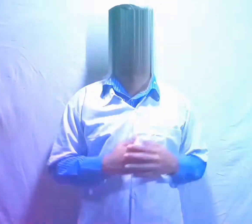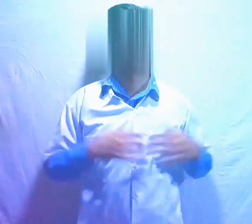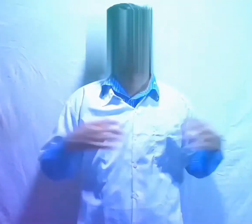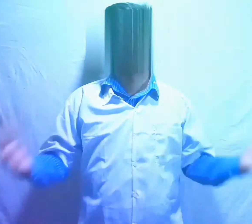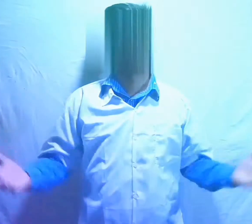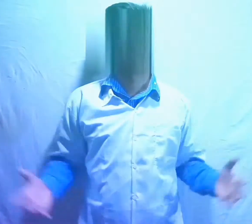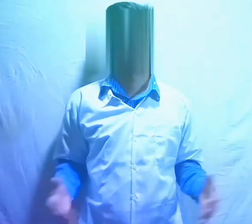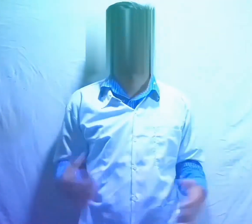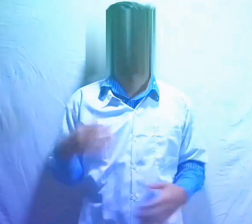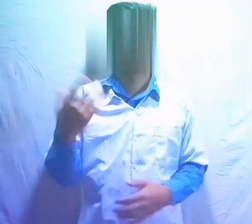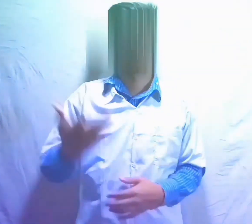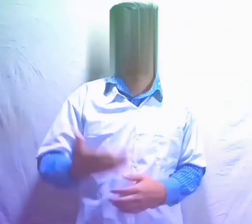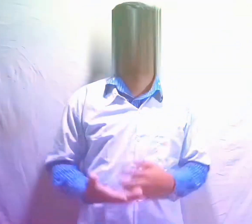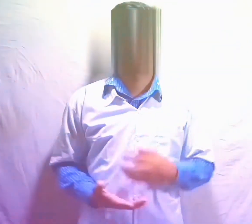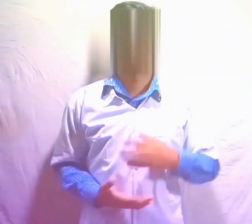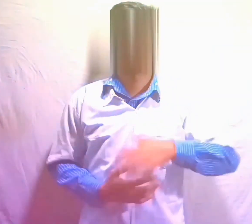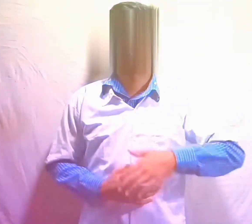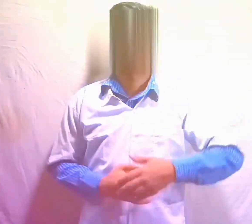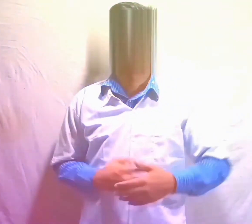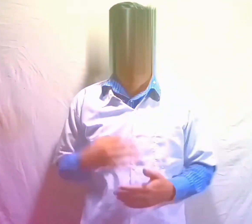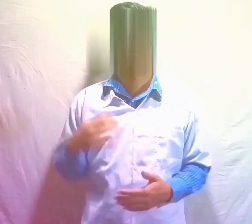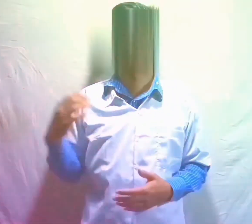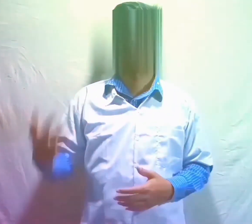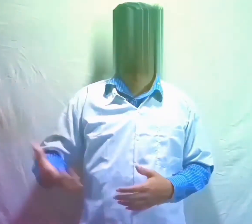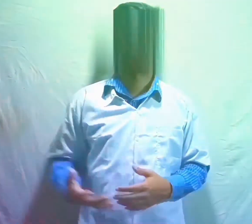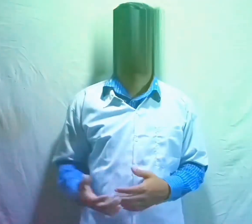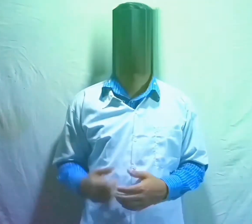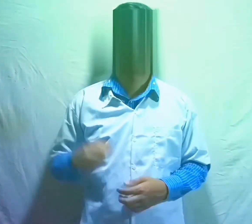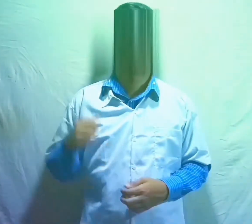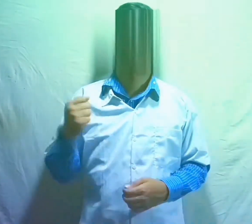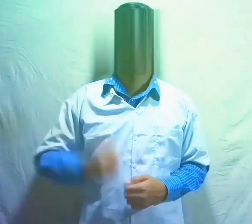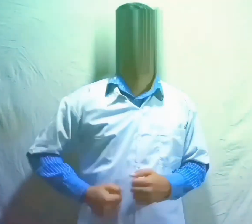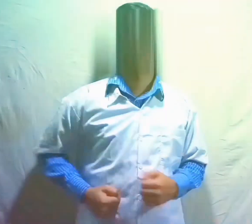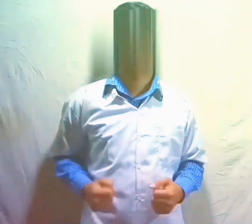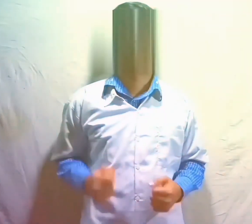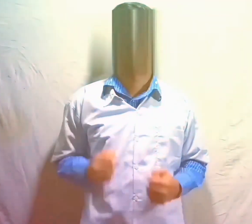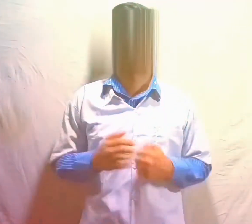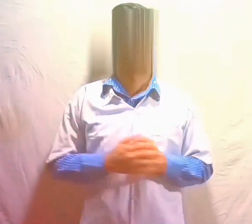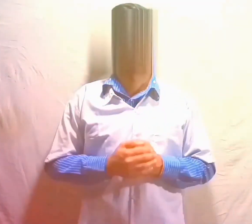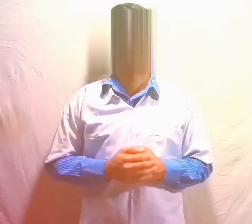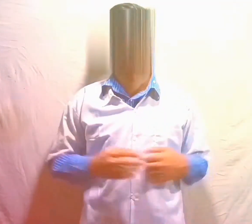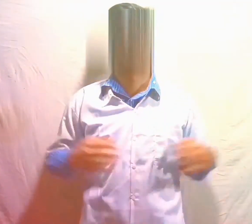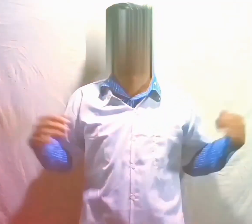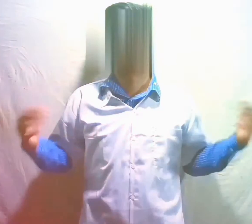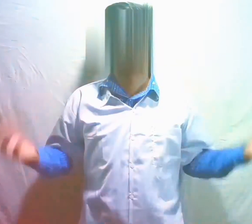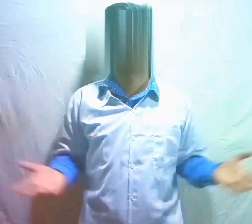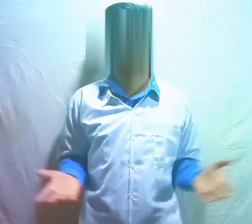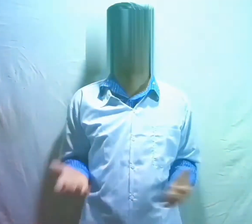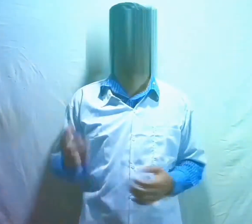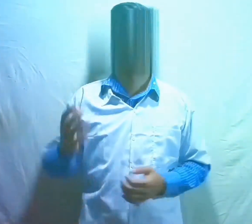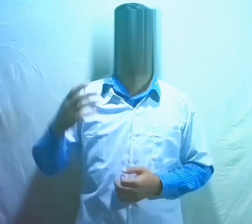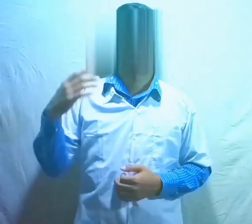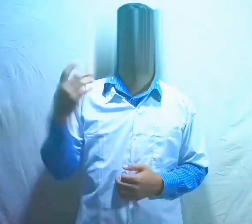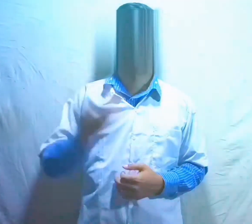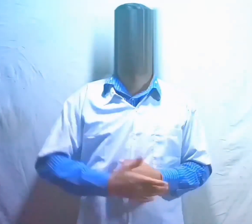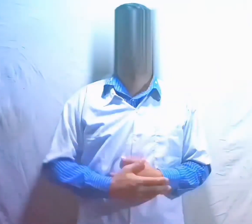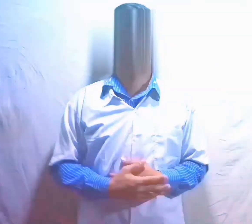সাইড ইফেক্ট নেই। আমাদের চ্যানেলে হেলথ বিষয়ে সব ন্যাচারাল টিপস দেওয়া হয়। প্রথমে বলে রাখি,